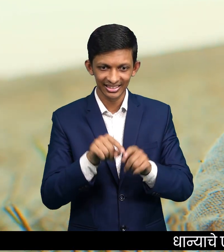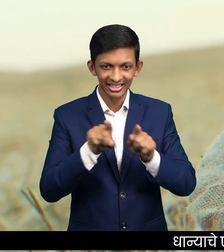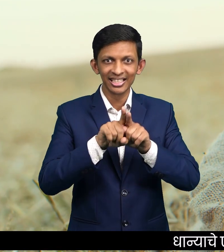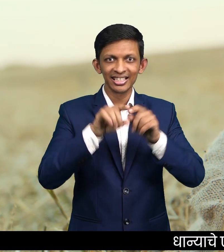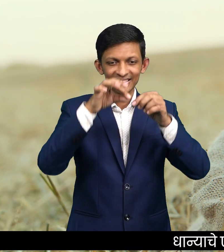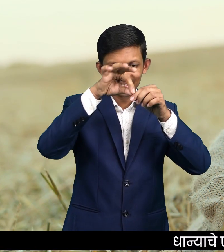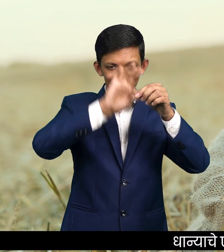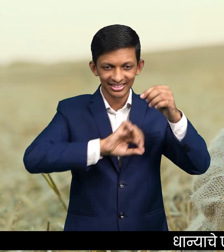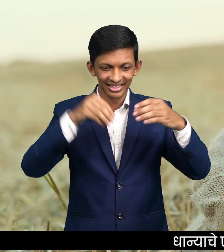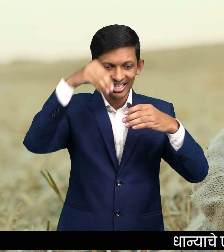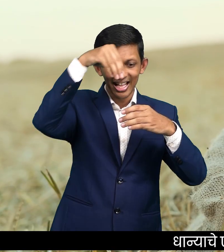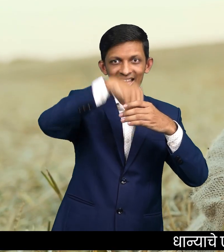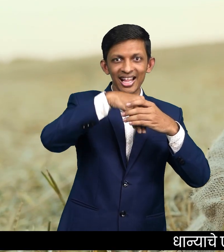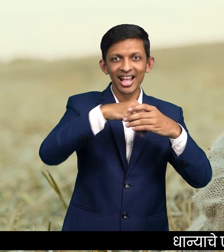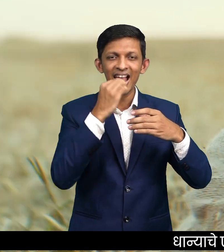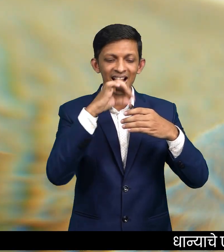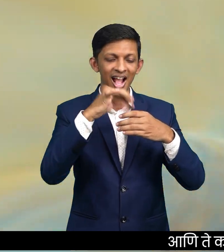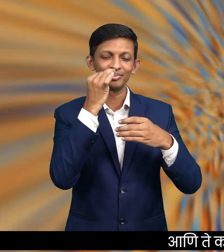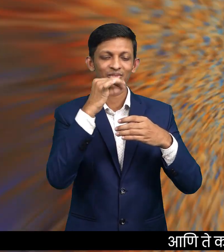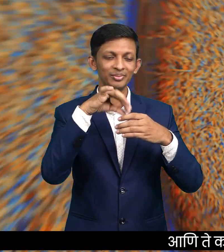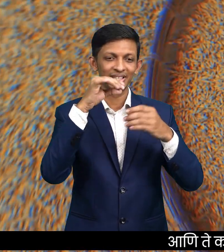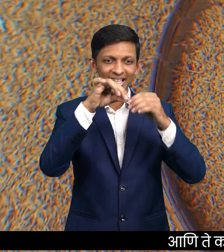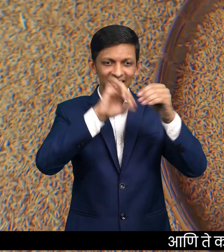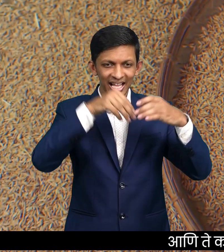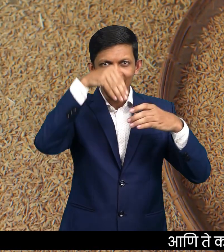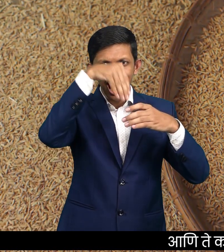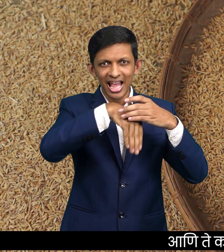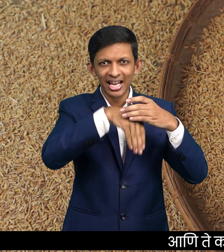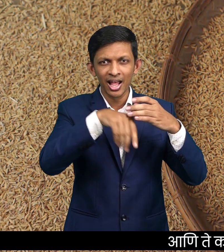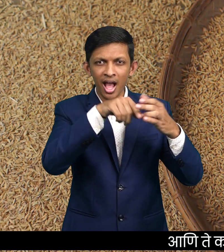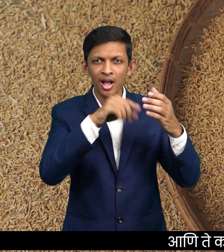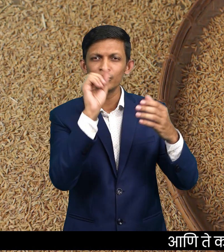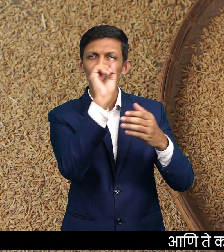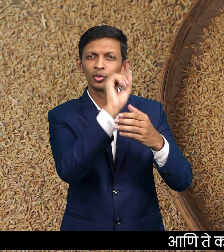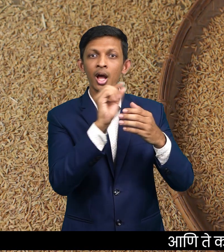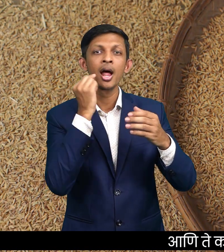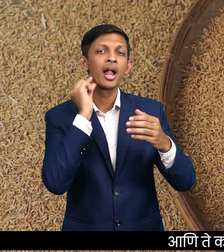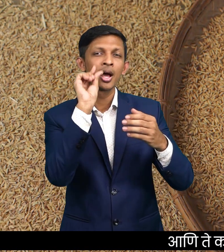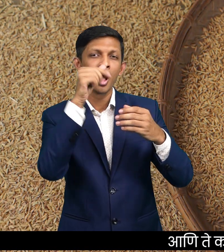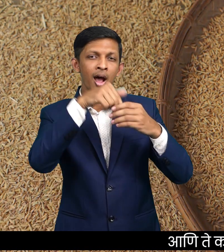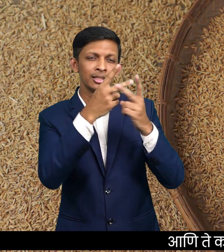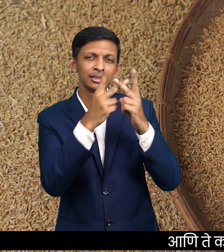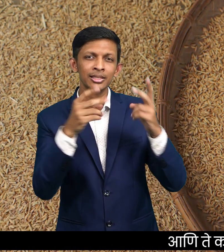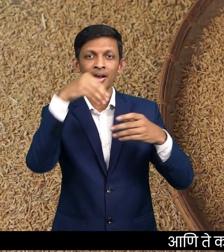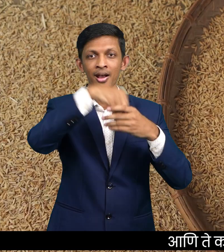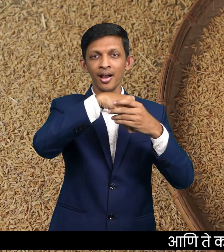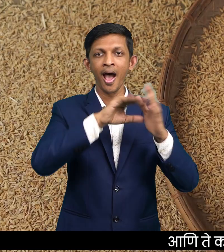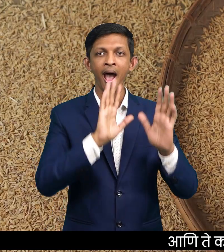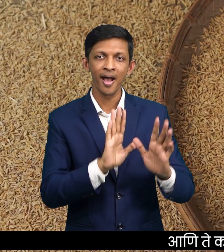धान्याचे एक पॅकेट आणा आणि ते कागदावर पसरवा.